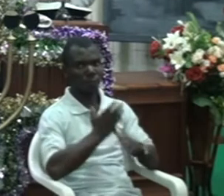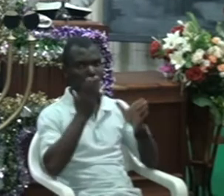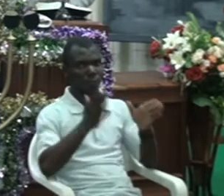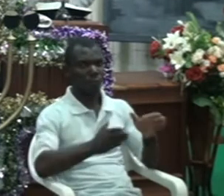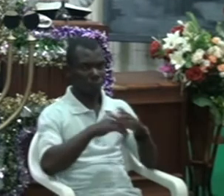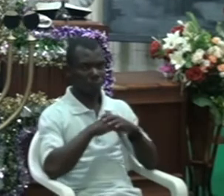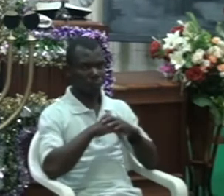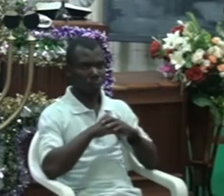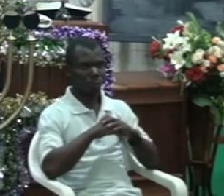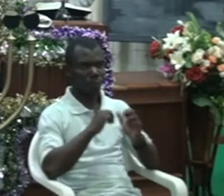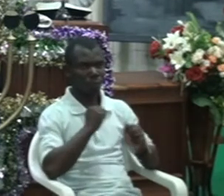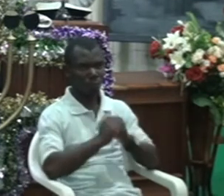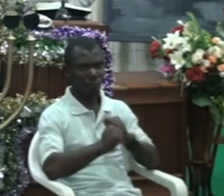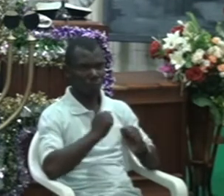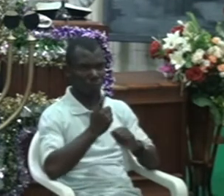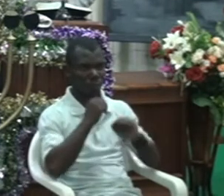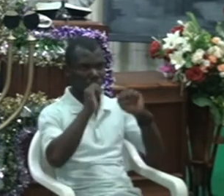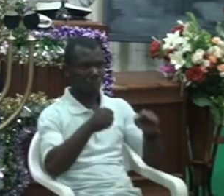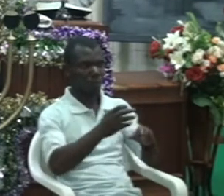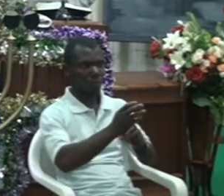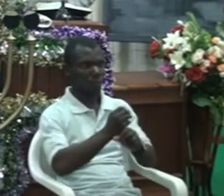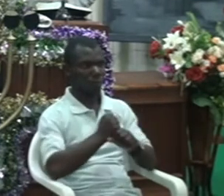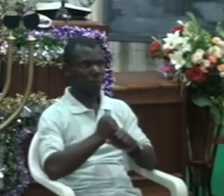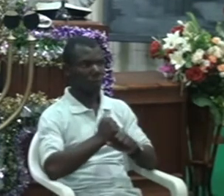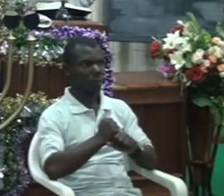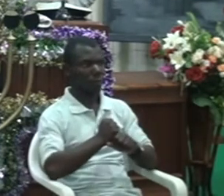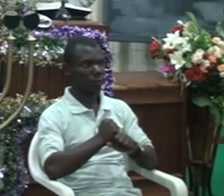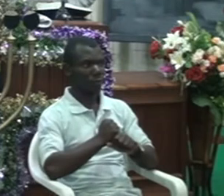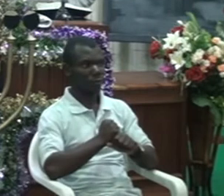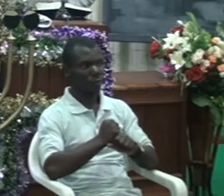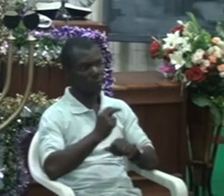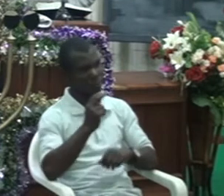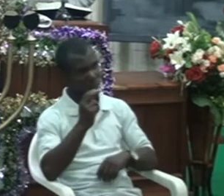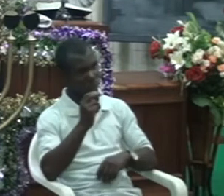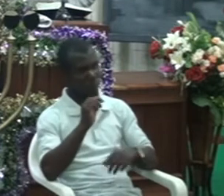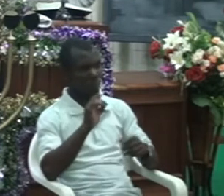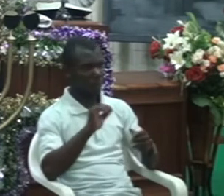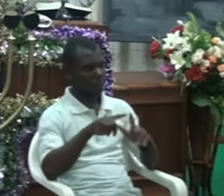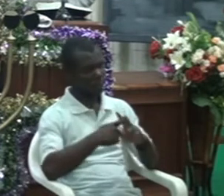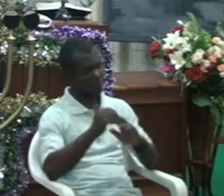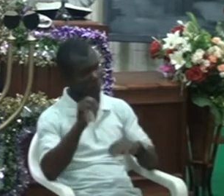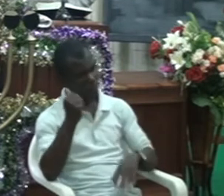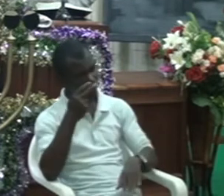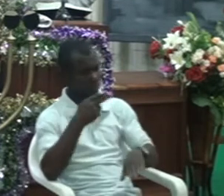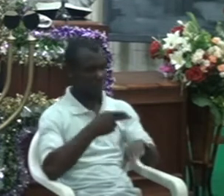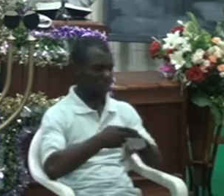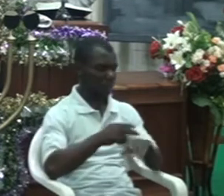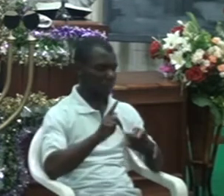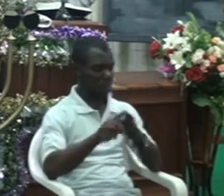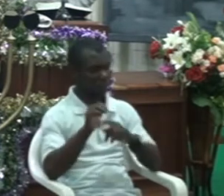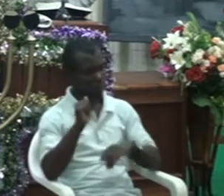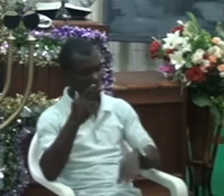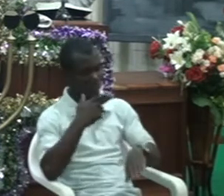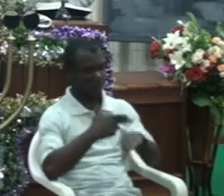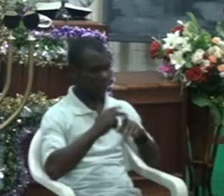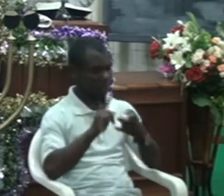chrétiens. Ma problème yenye naweza kukamata de 10h jusqu'à 15h jusqu'à 16h. Des problèmes